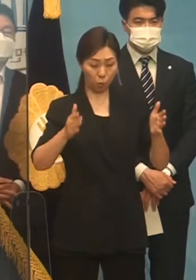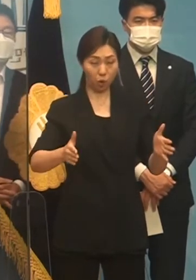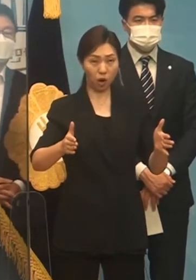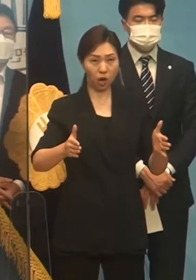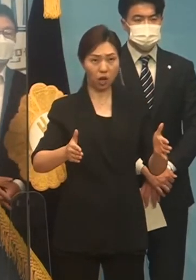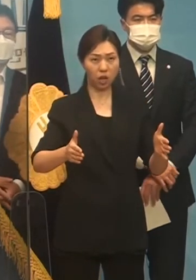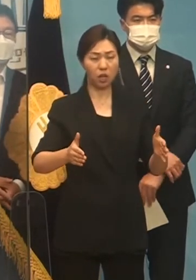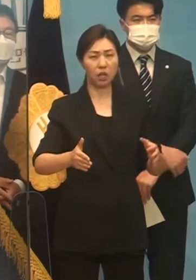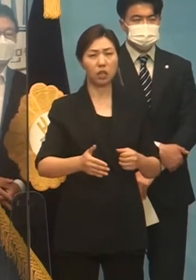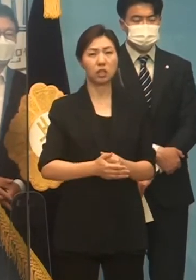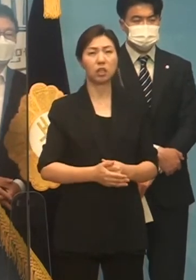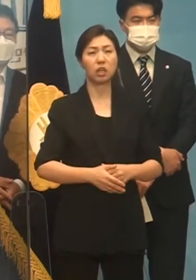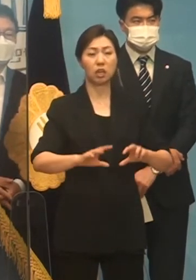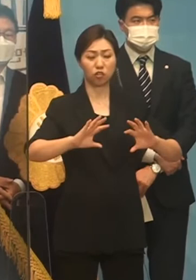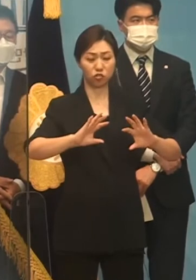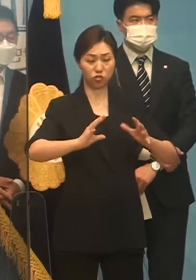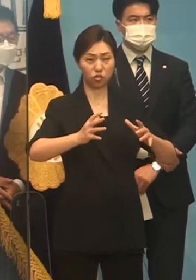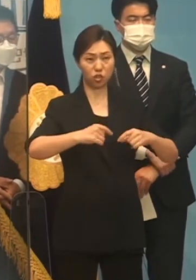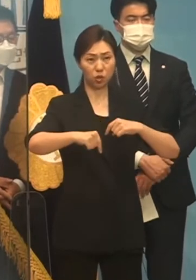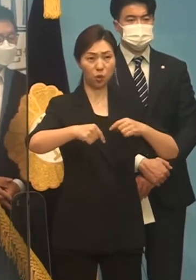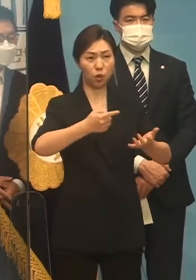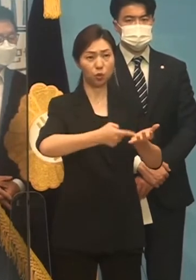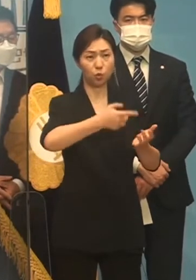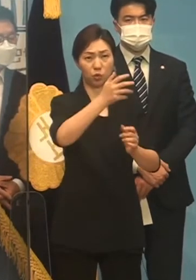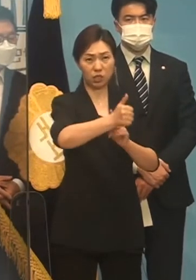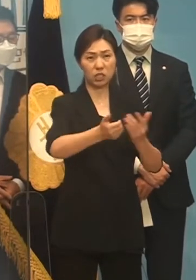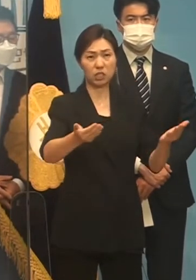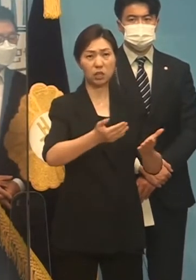가장 많이 대화한 사람입니다.